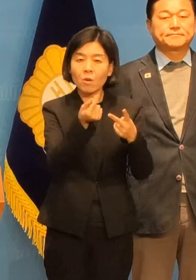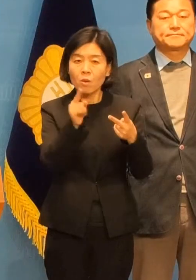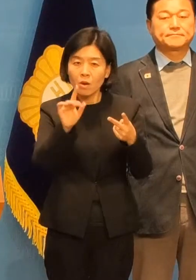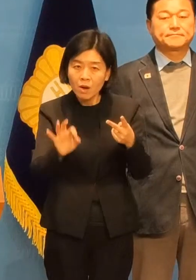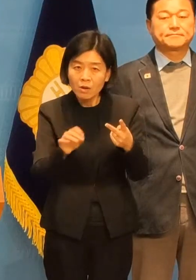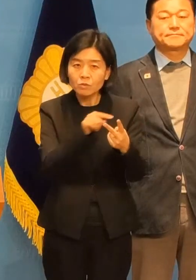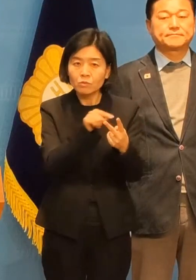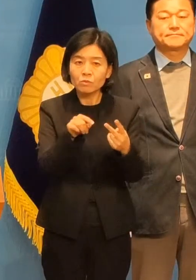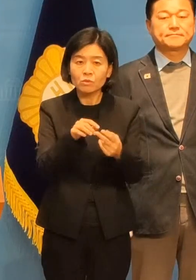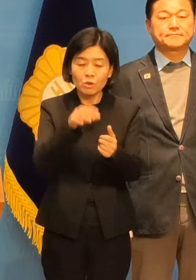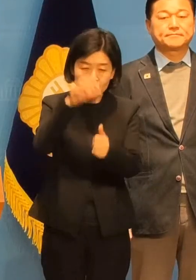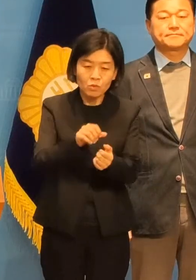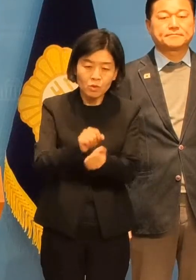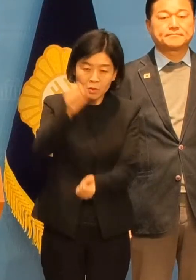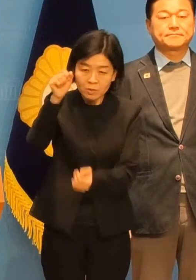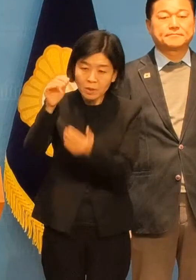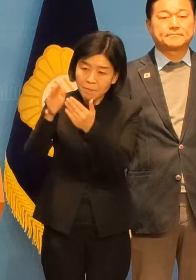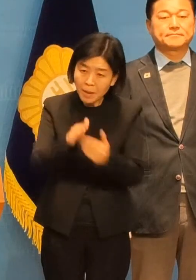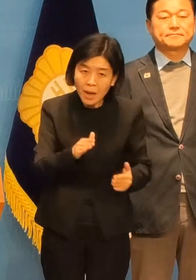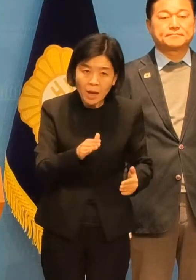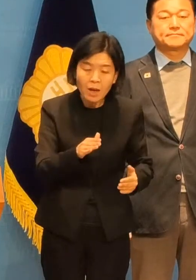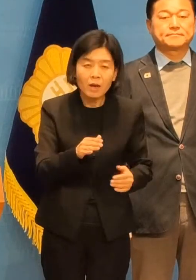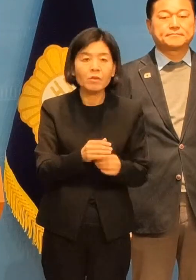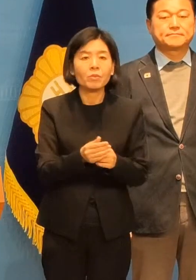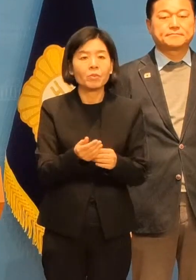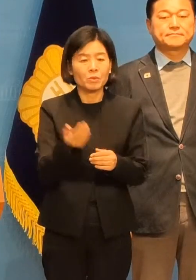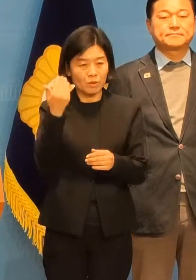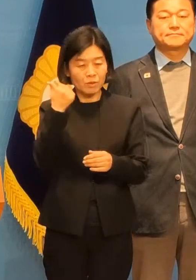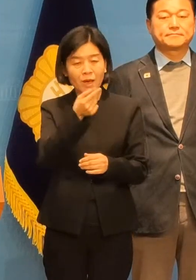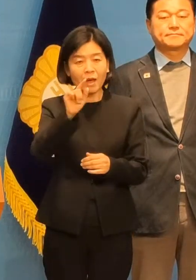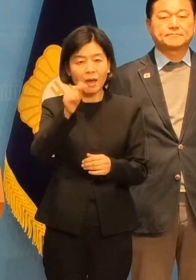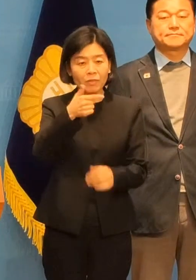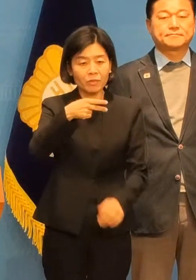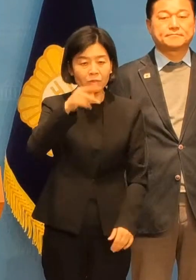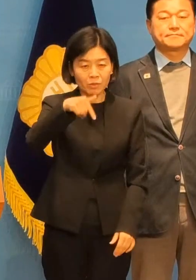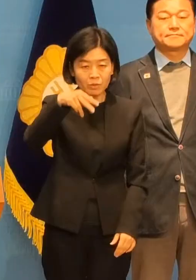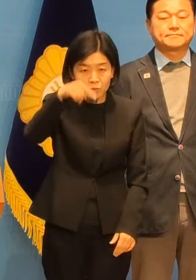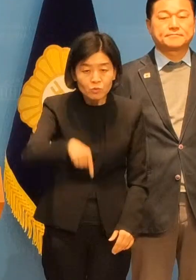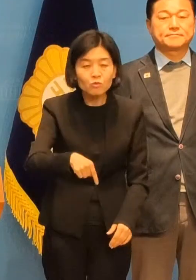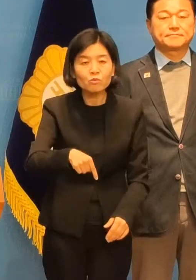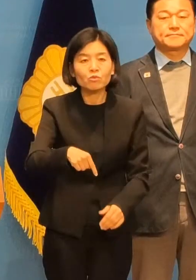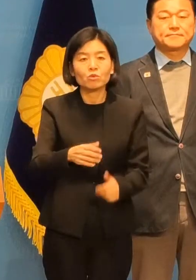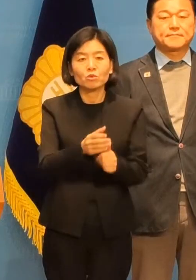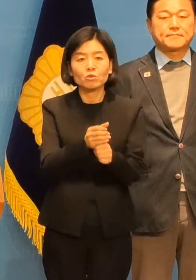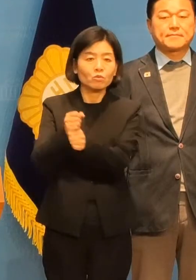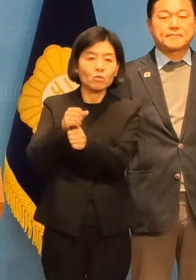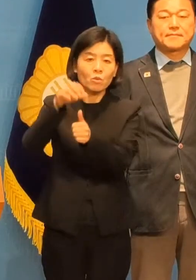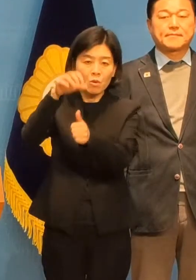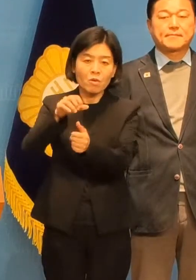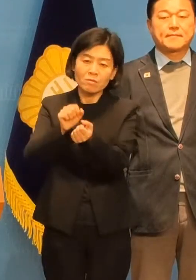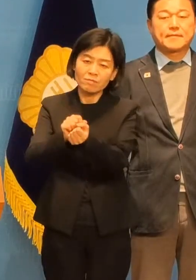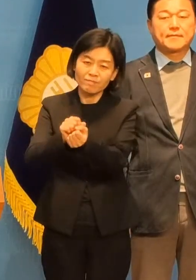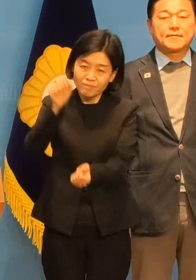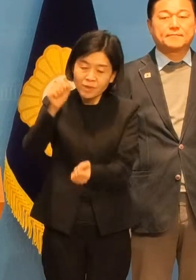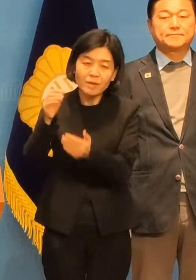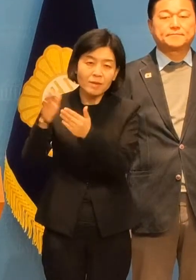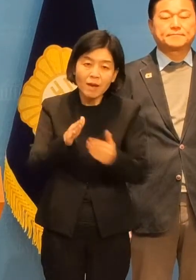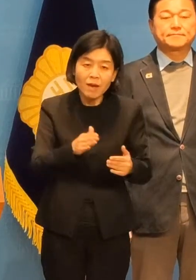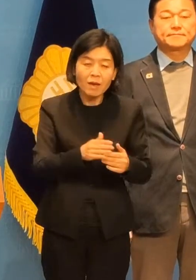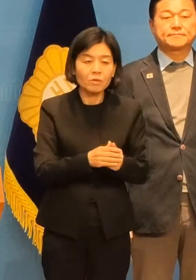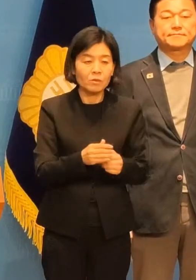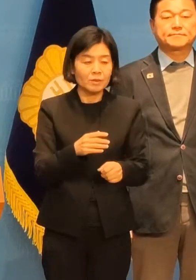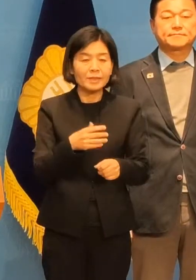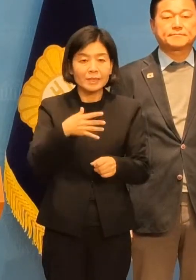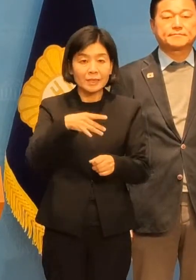구속영장 기각뿐만 아니라 한덕수에 대한 구속영장 기각 그리고 최혜병 사건에 대한